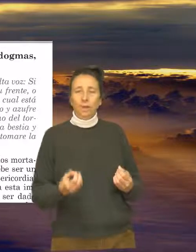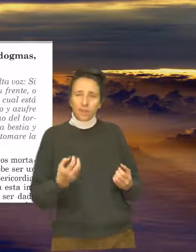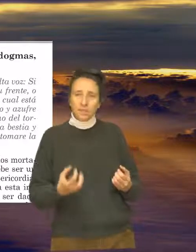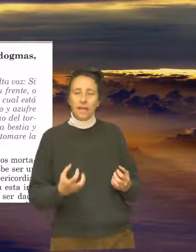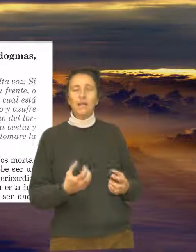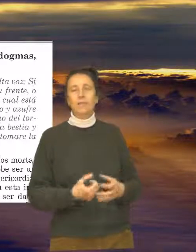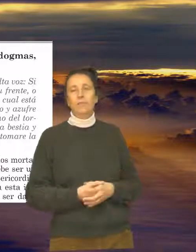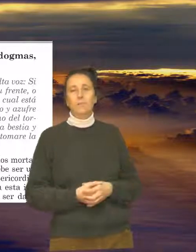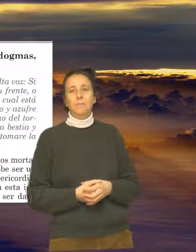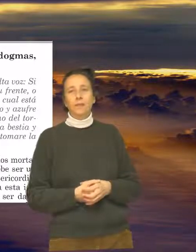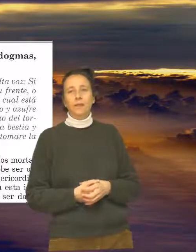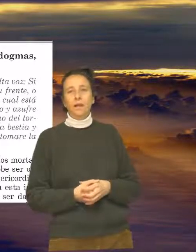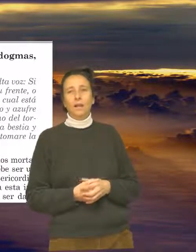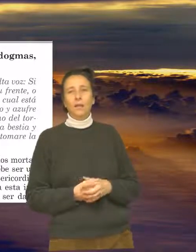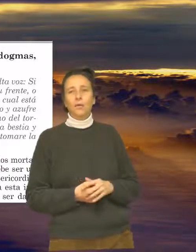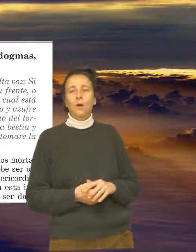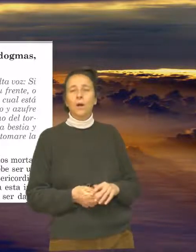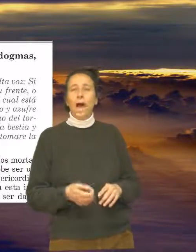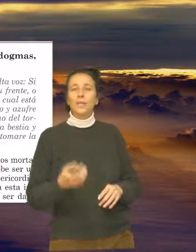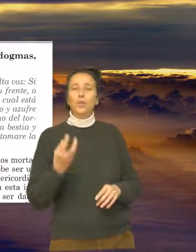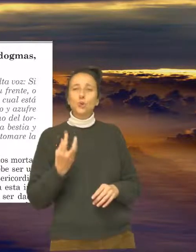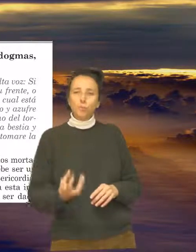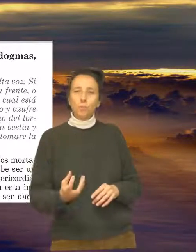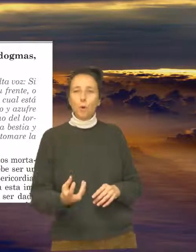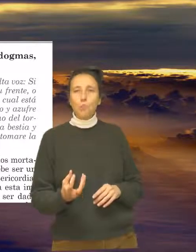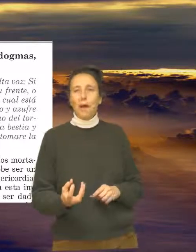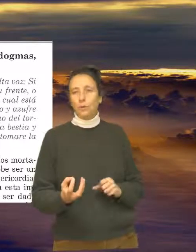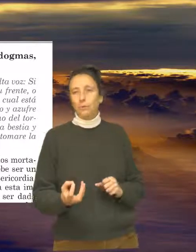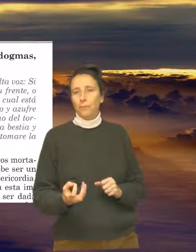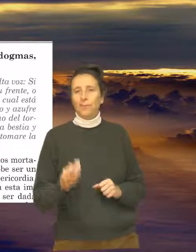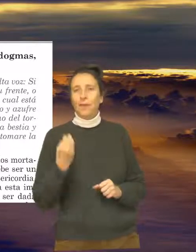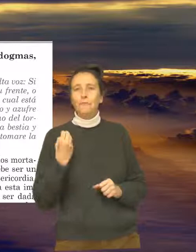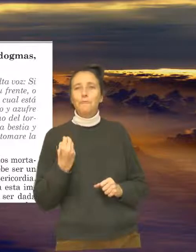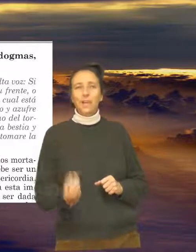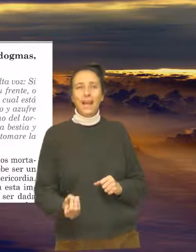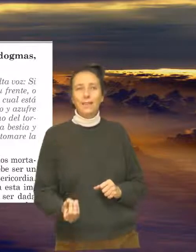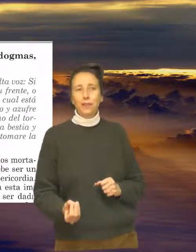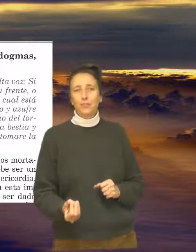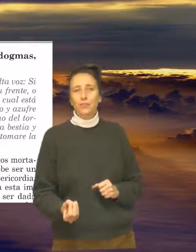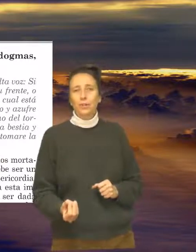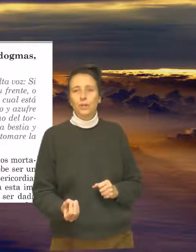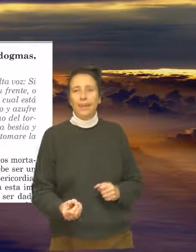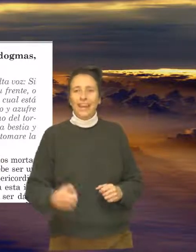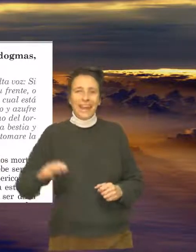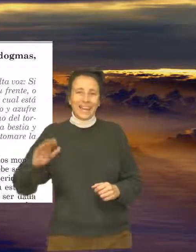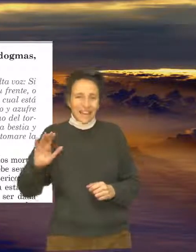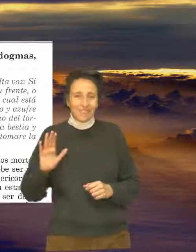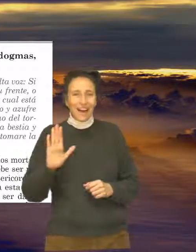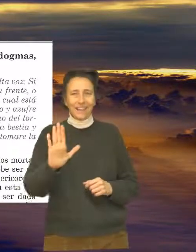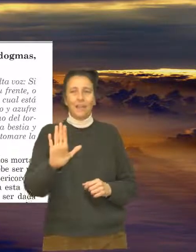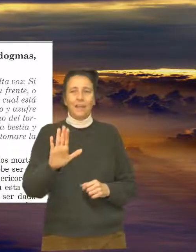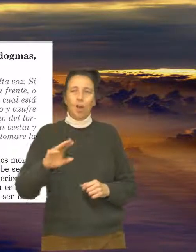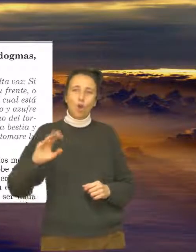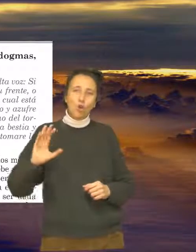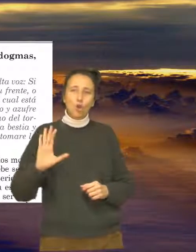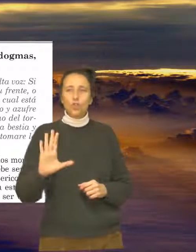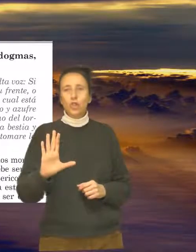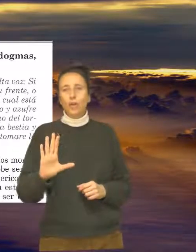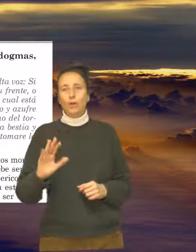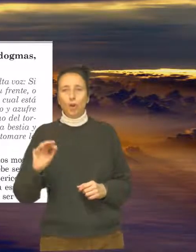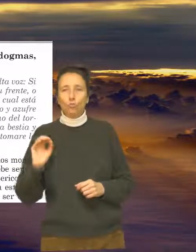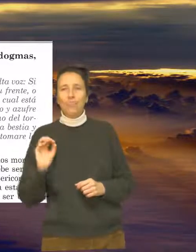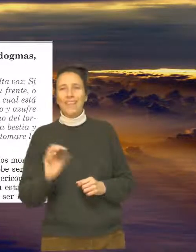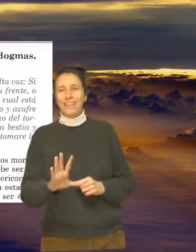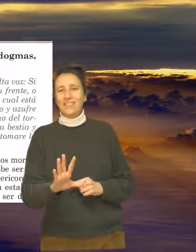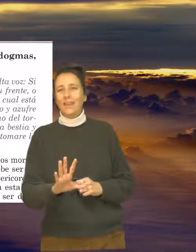reacción que está en el tercer mensaje angélico. Hay un grupo humano fiel a Dios que rebate,